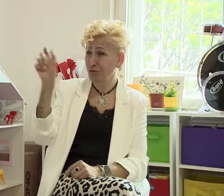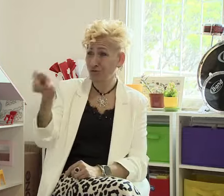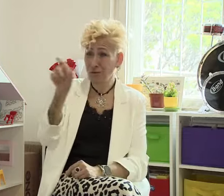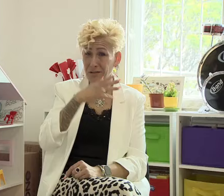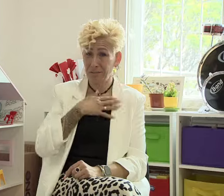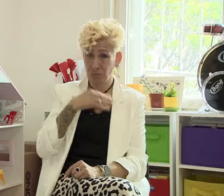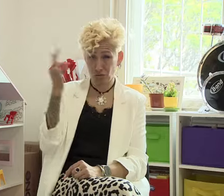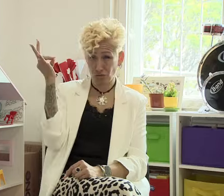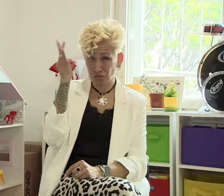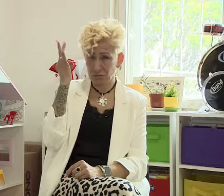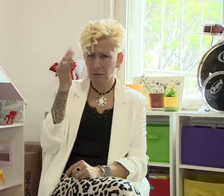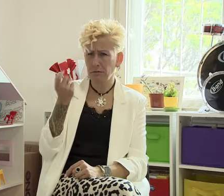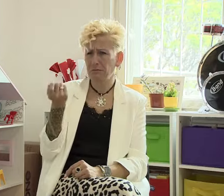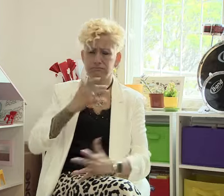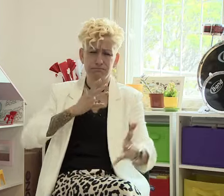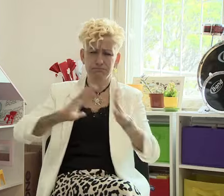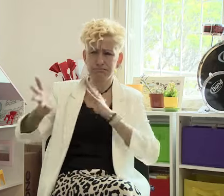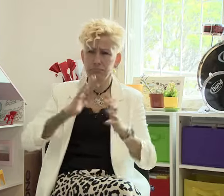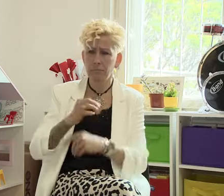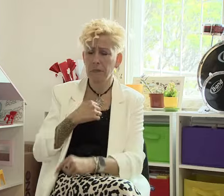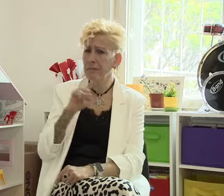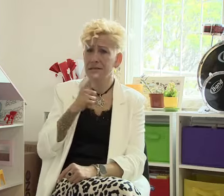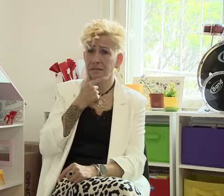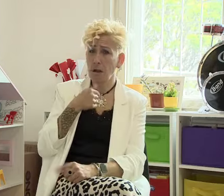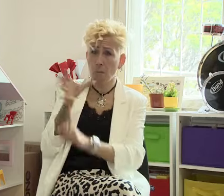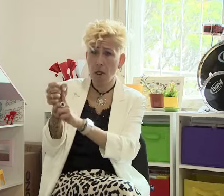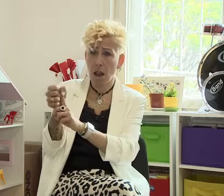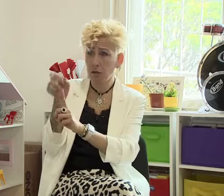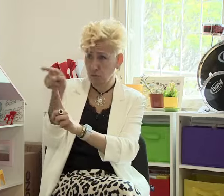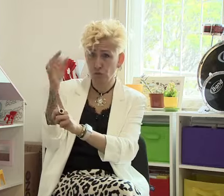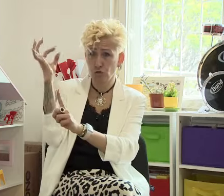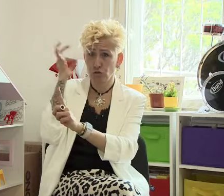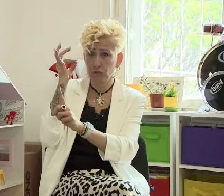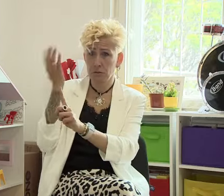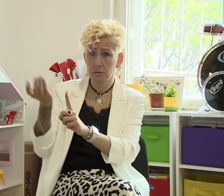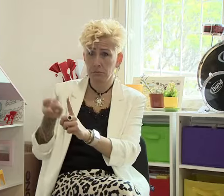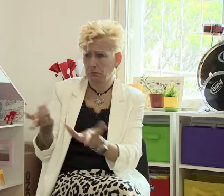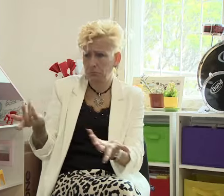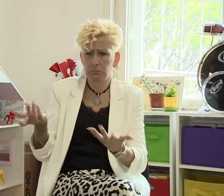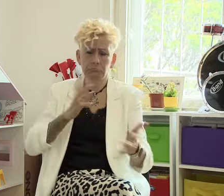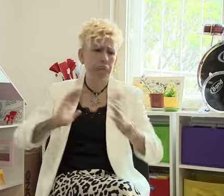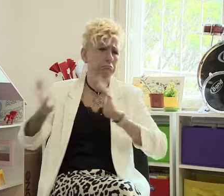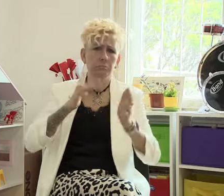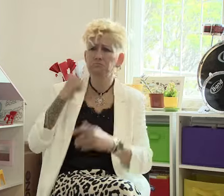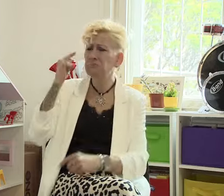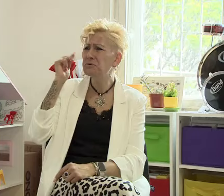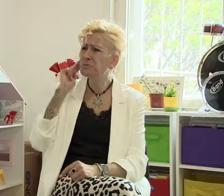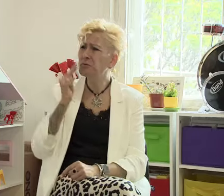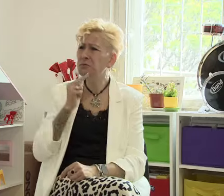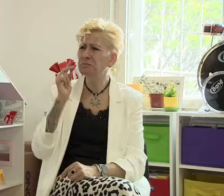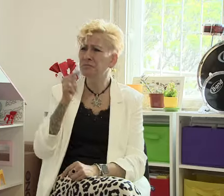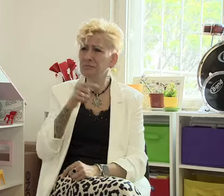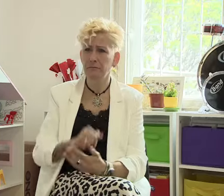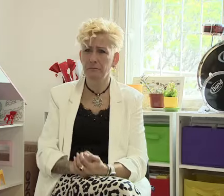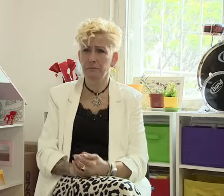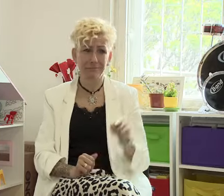глухите преподаватели, имаше и няколко чуващи, които по нищо не се различаваха в използването си на жестовият език от